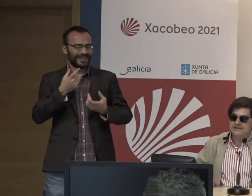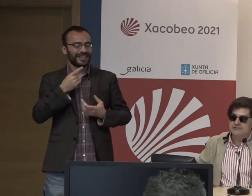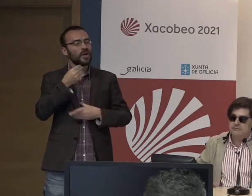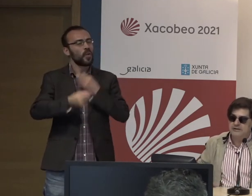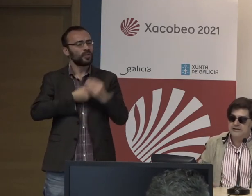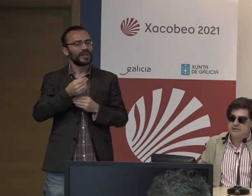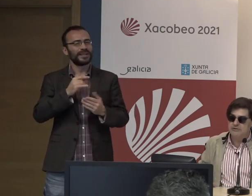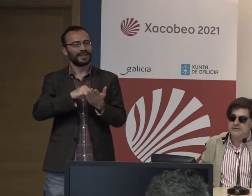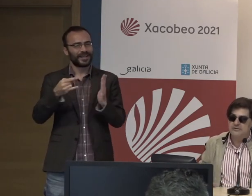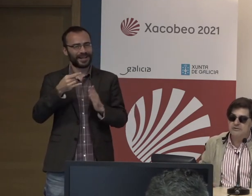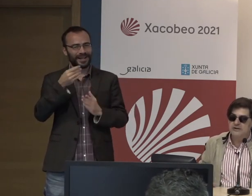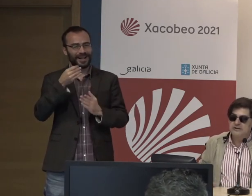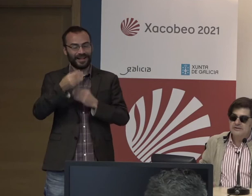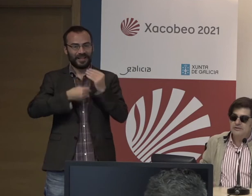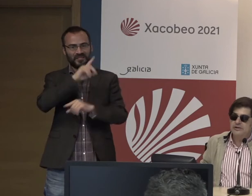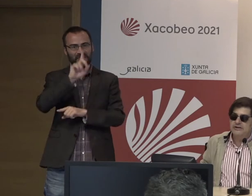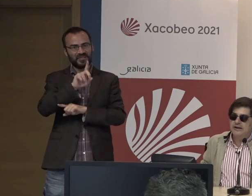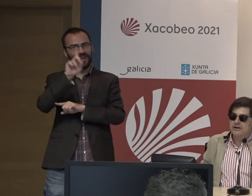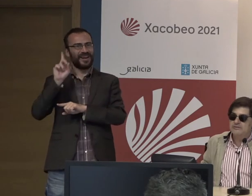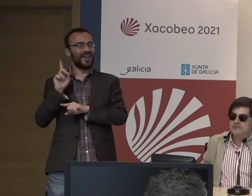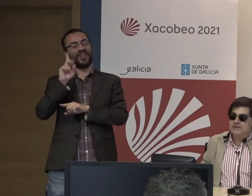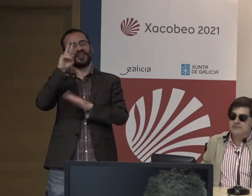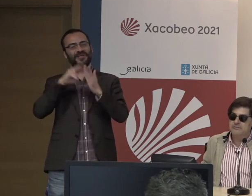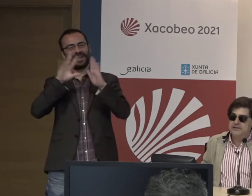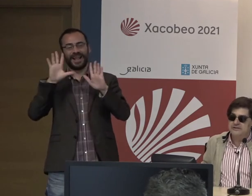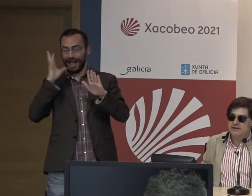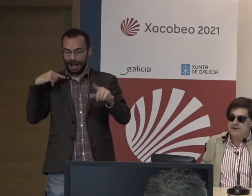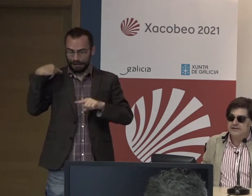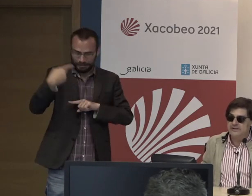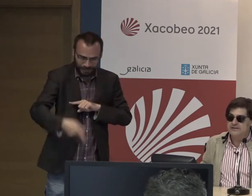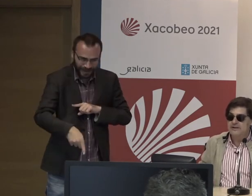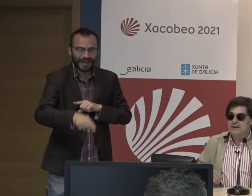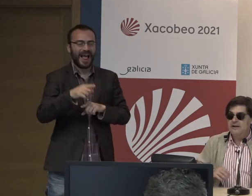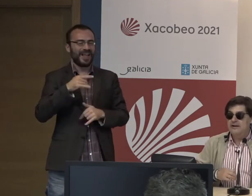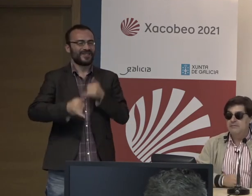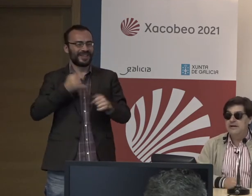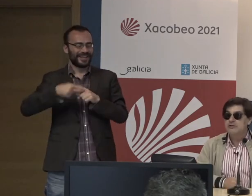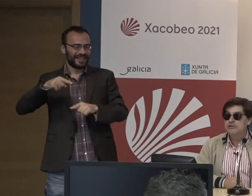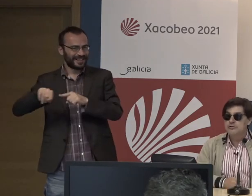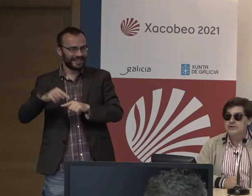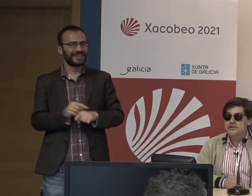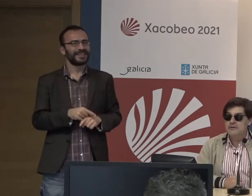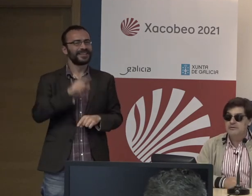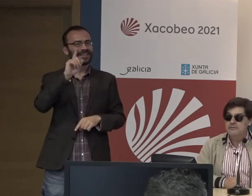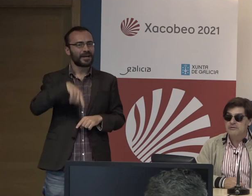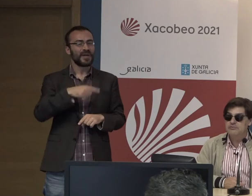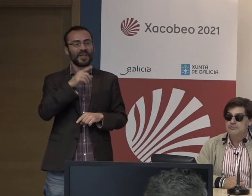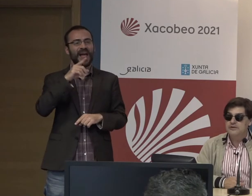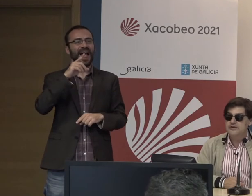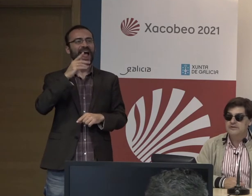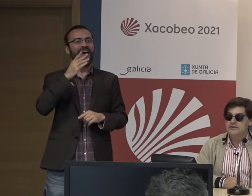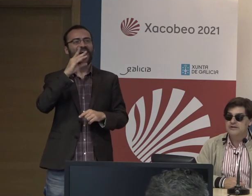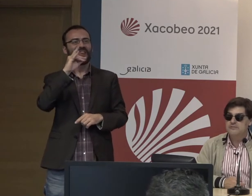y ya desde el 2010 que lo hicimos andando, hoy, ahora, lo estamos haciendo en bicis diferentes, viene con nosotros Fiscamino también por